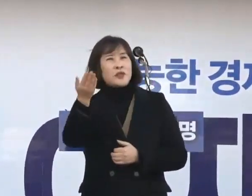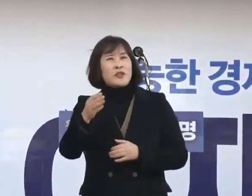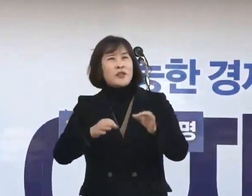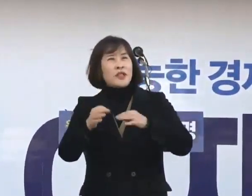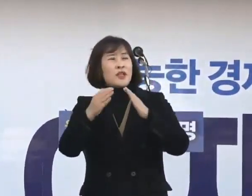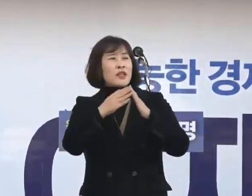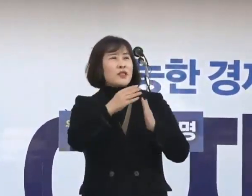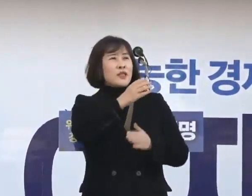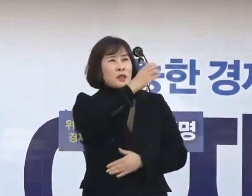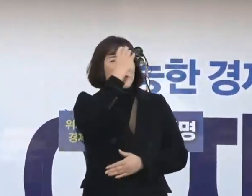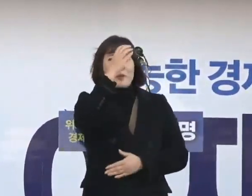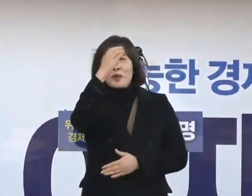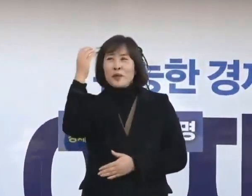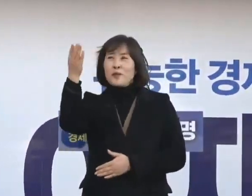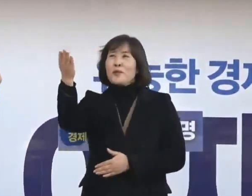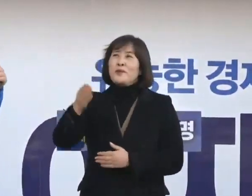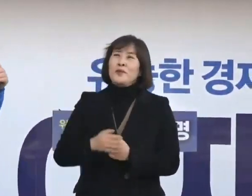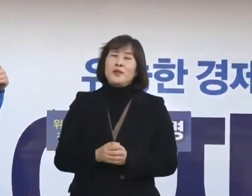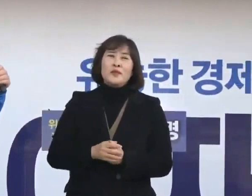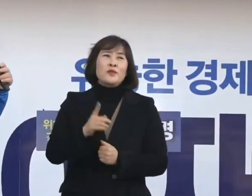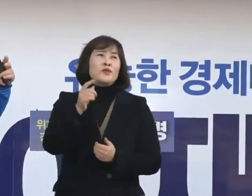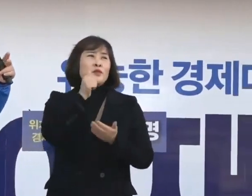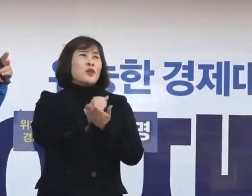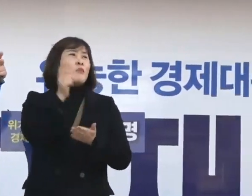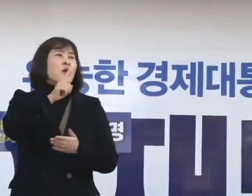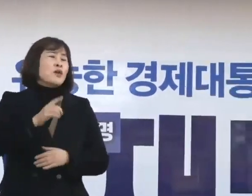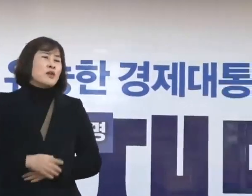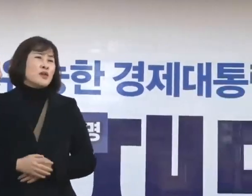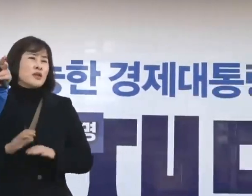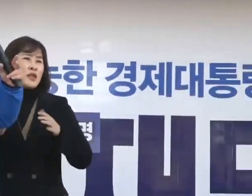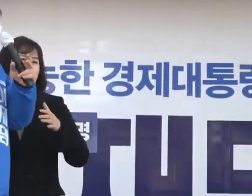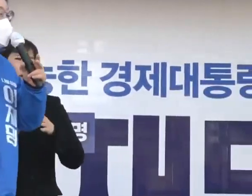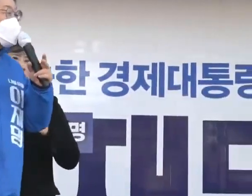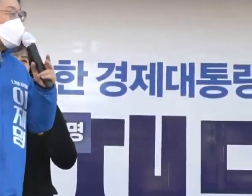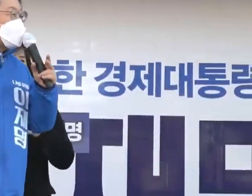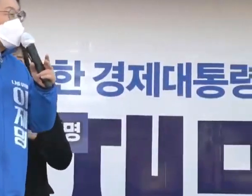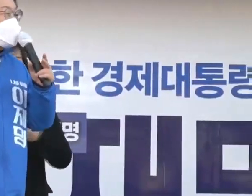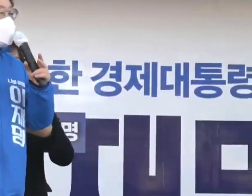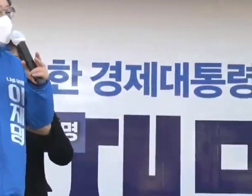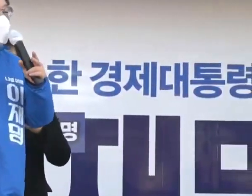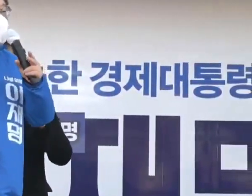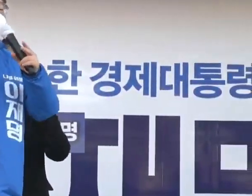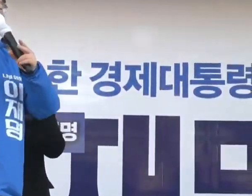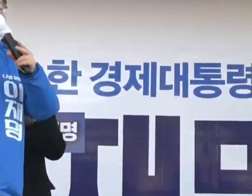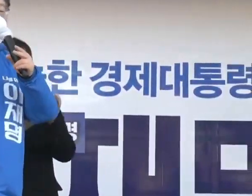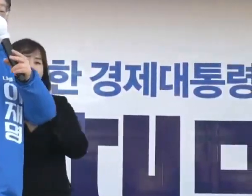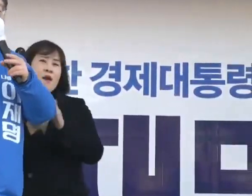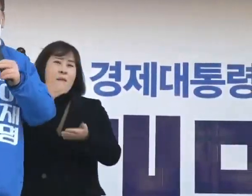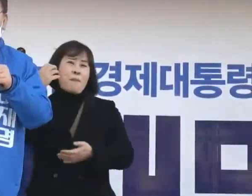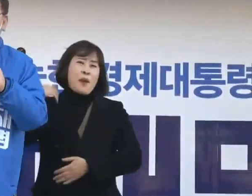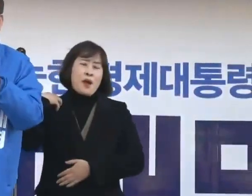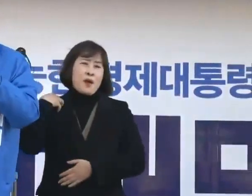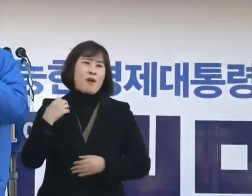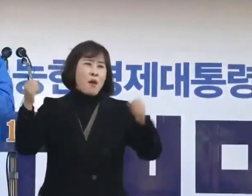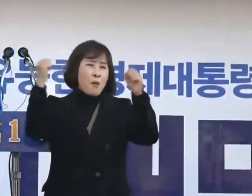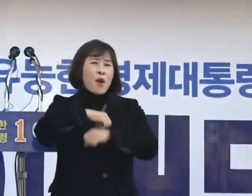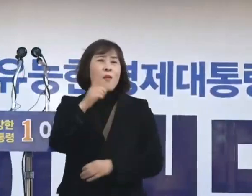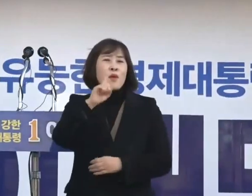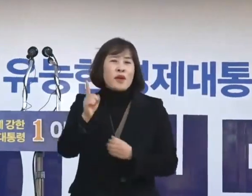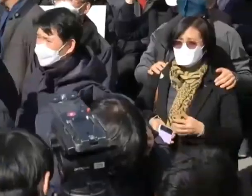주인, 뭔 죄가 있다고 국가가 해야 될 방역을 대신 책임지면서 완전히 망해가야